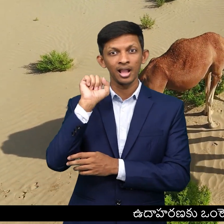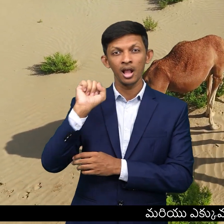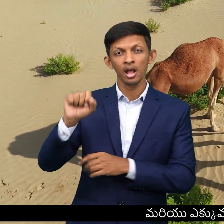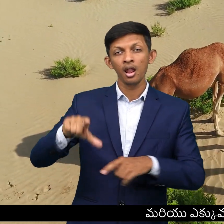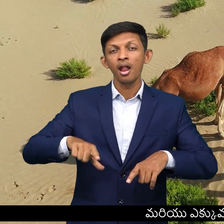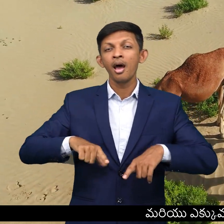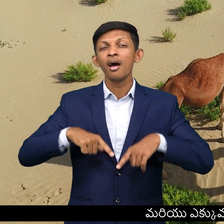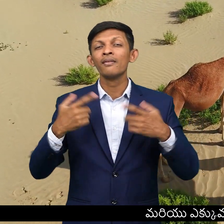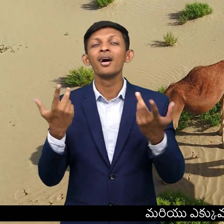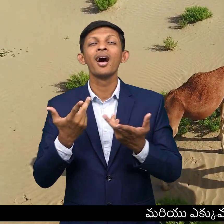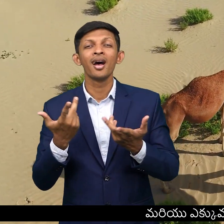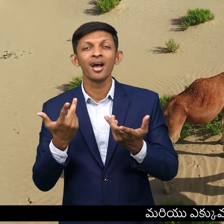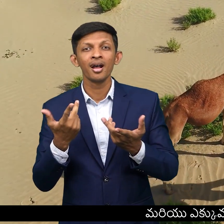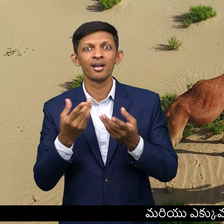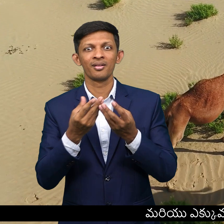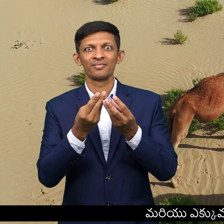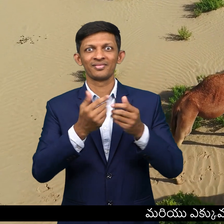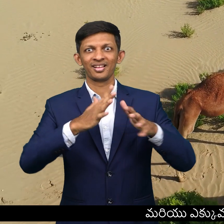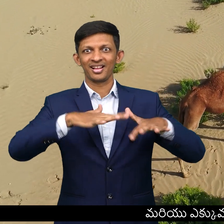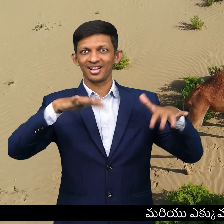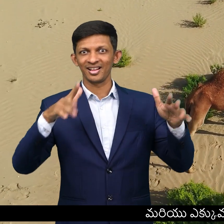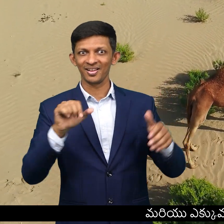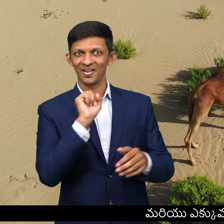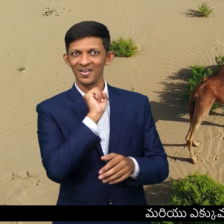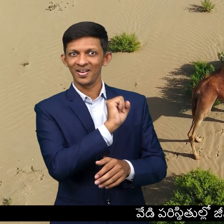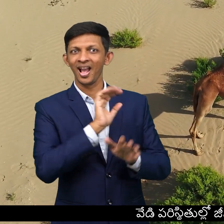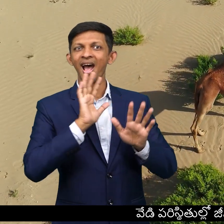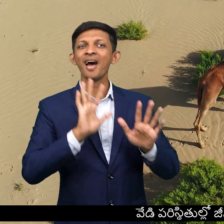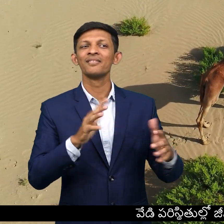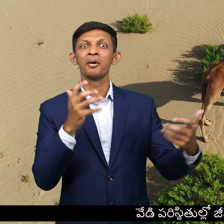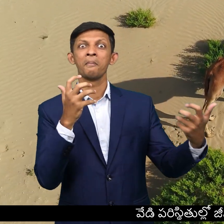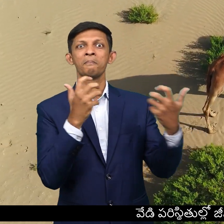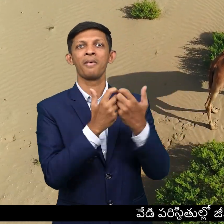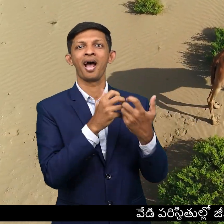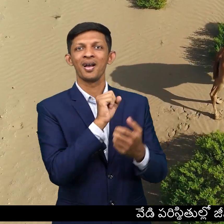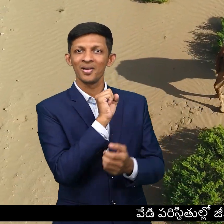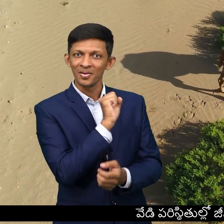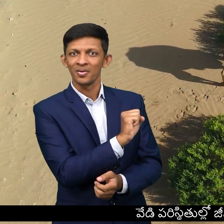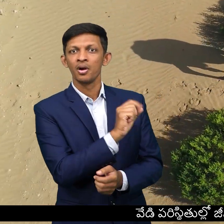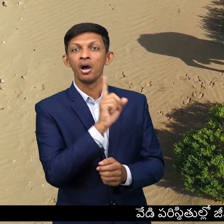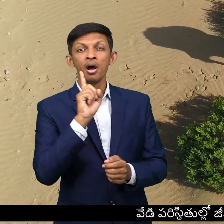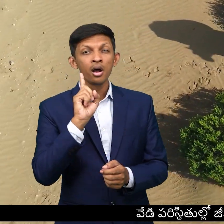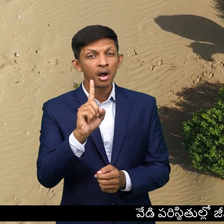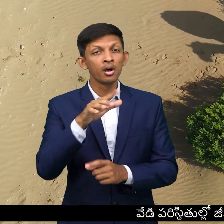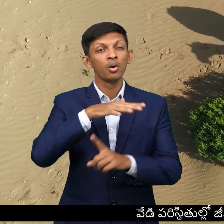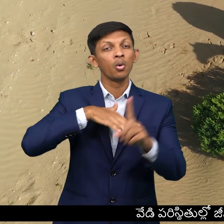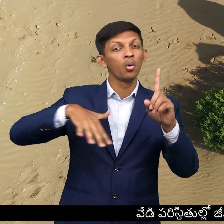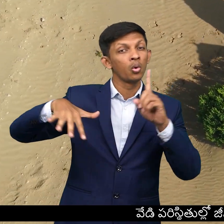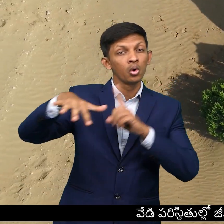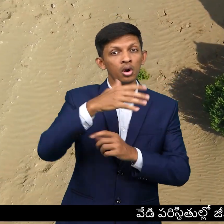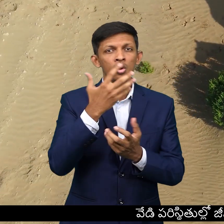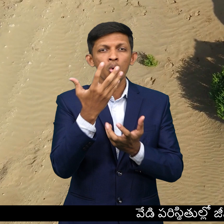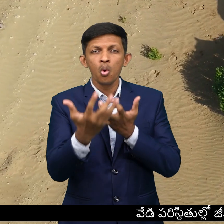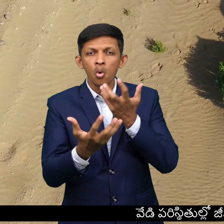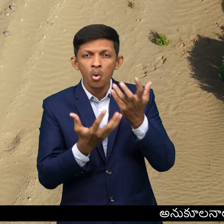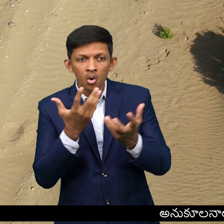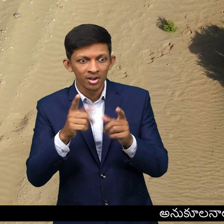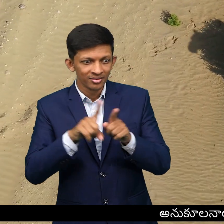నివసిస్తాయి మరియు ఎక్కువ కాలం నీరు త్రాగకుండా వేడి పరిస్థితుల్లో జీవించడానికి